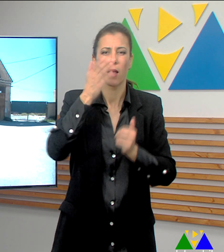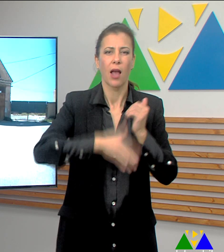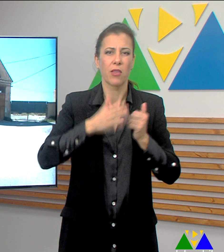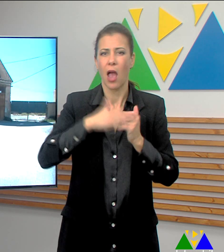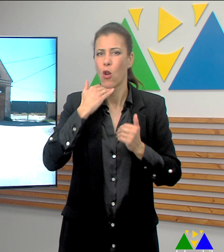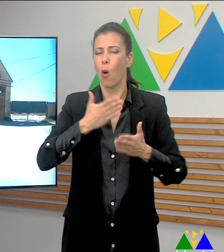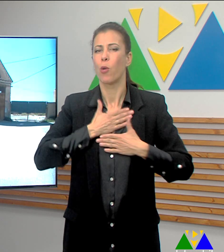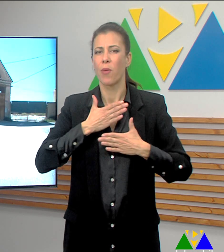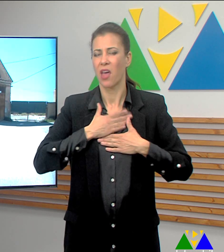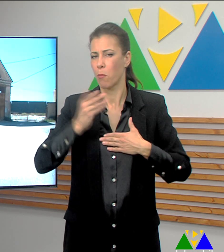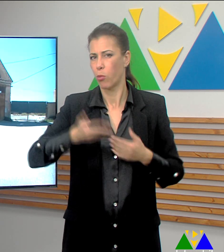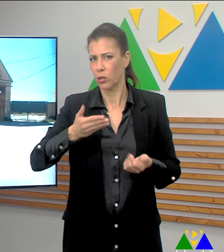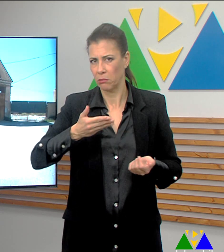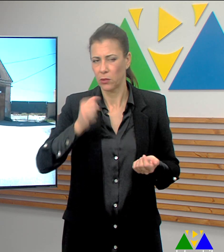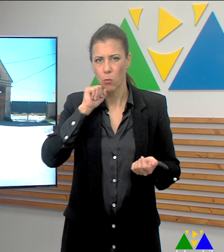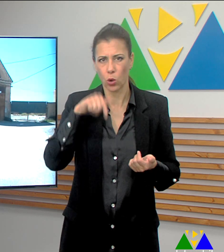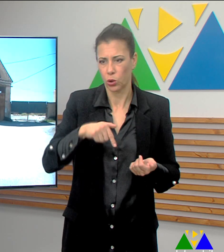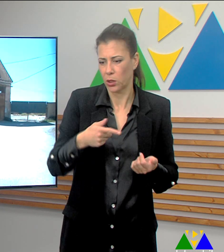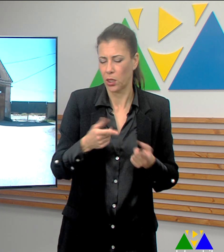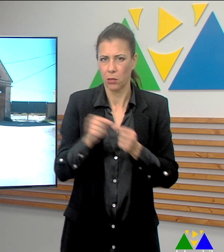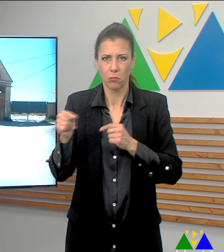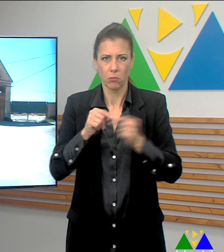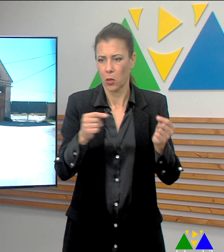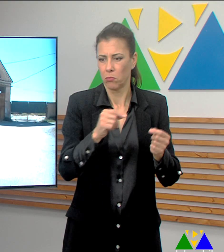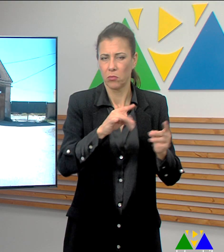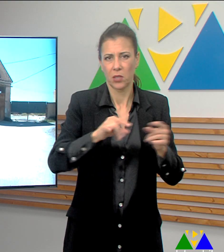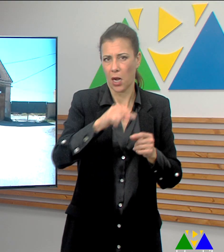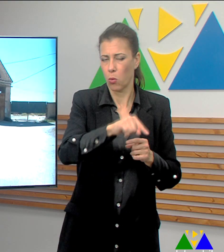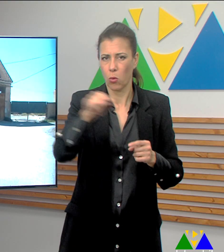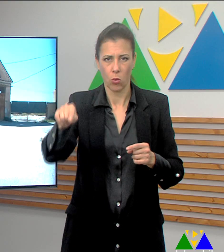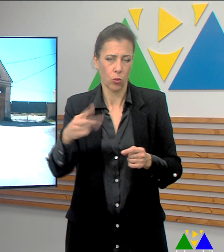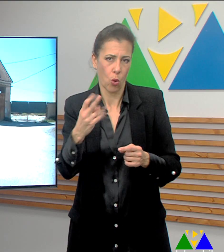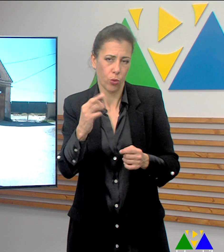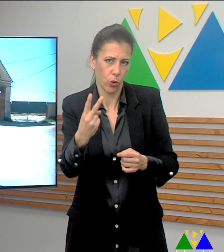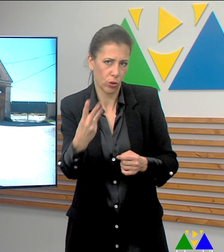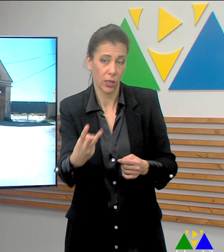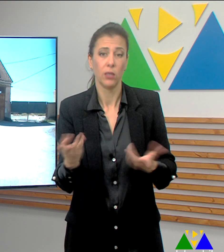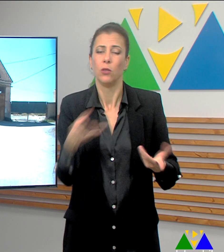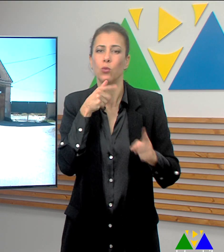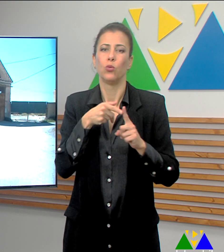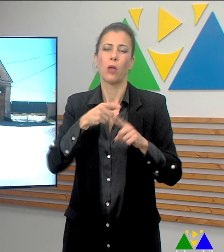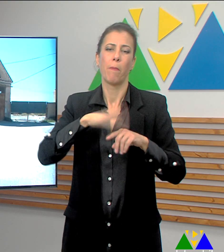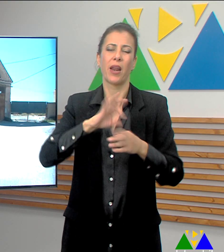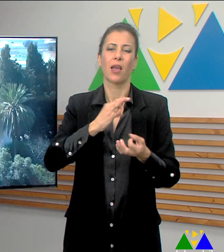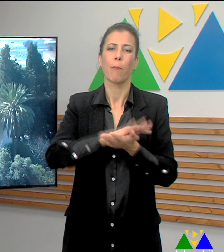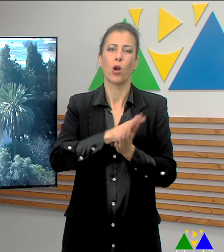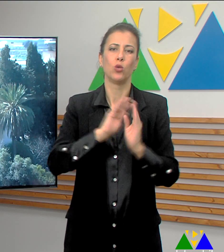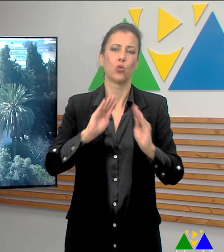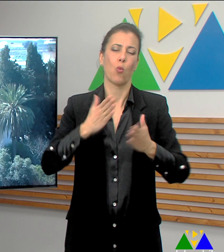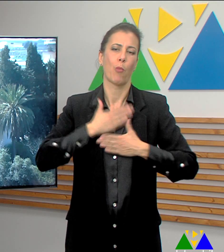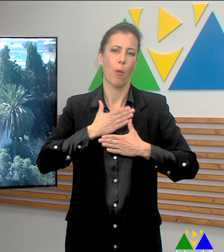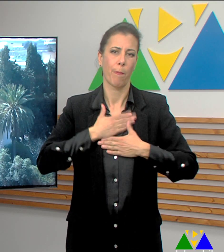propietario importante que tuviera en Motril unos cuantos marjales, unos cuantos cientos de marjales, y le sirviera para moler sus propias